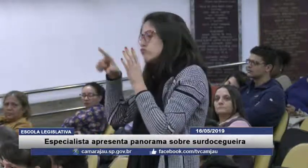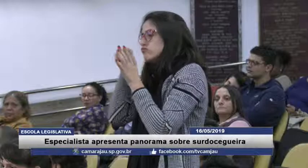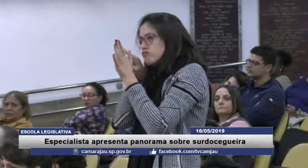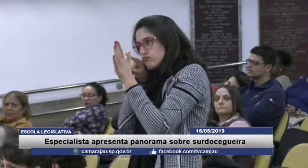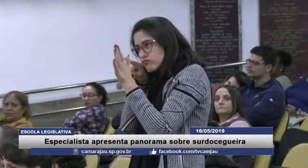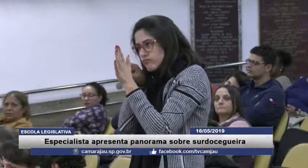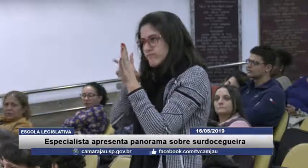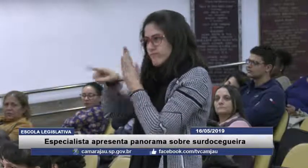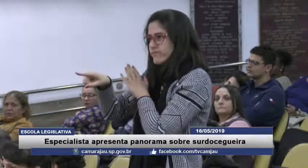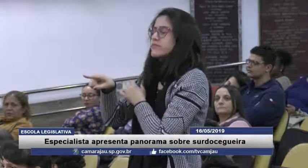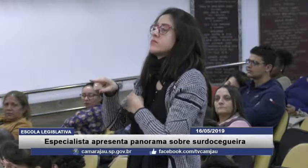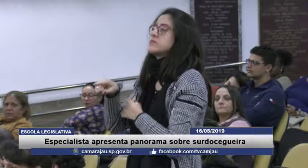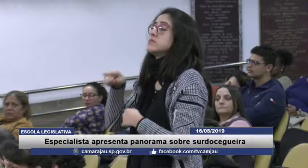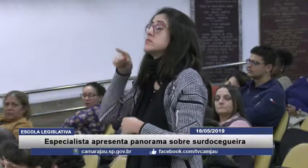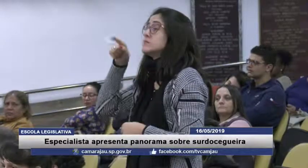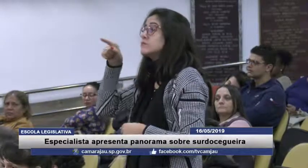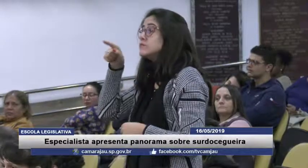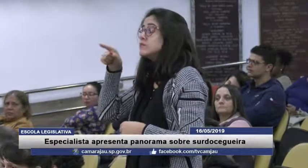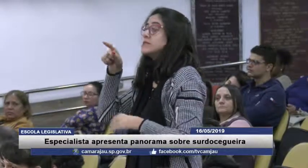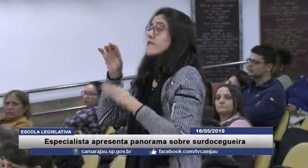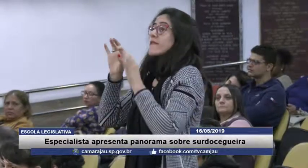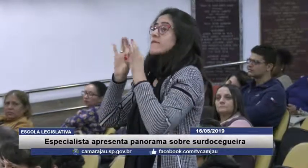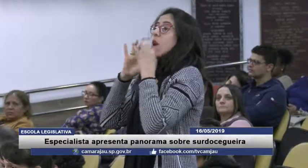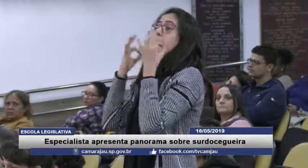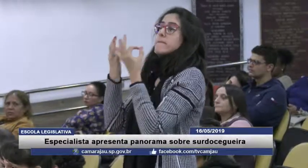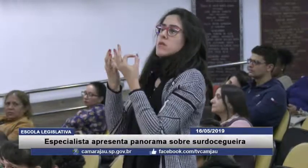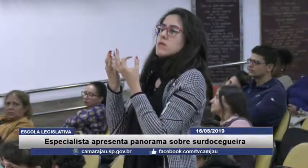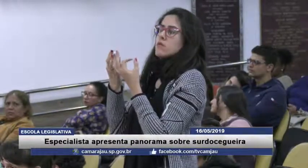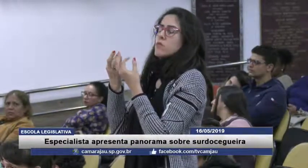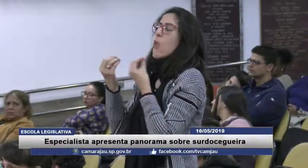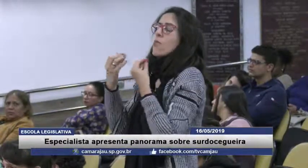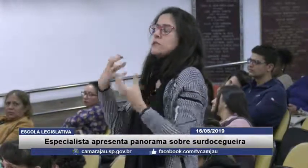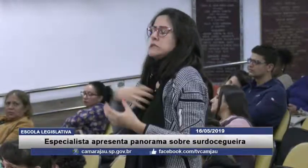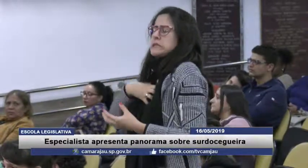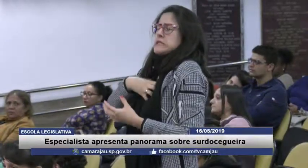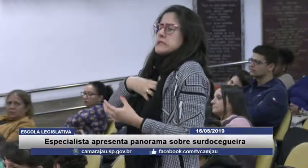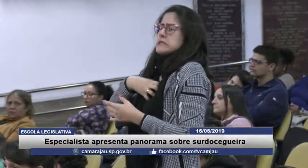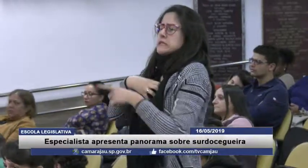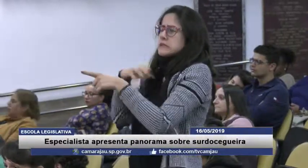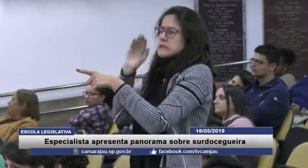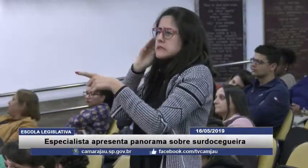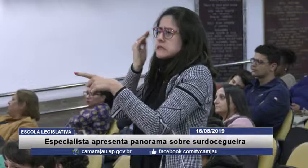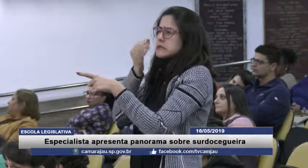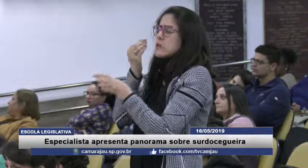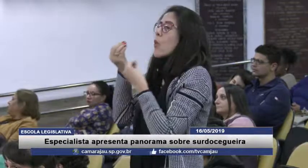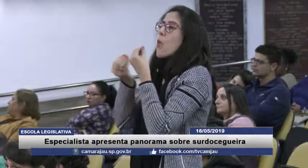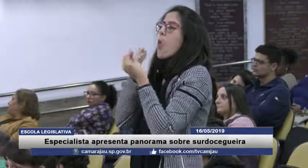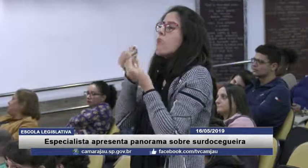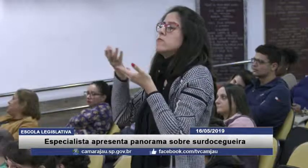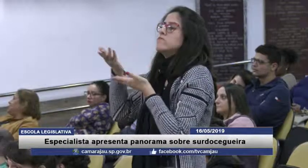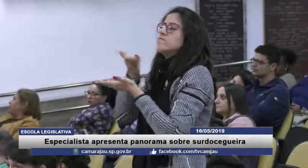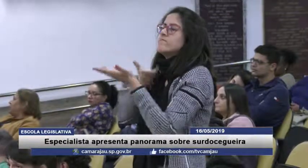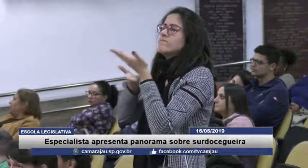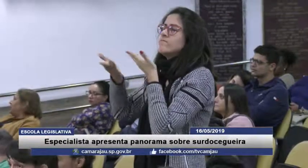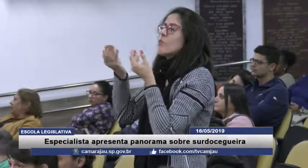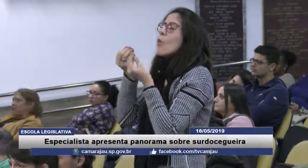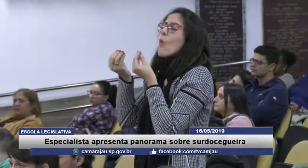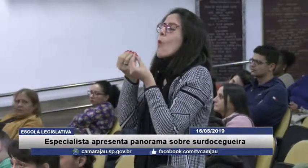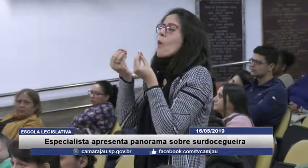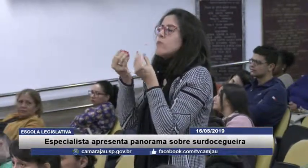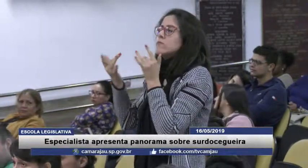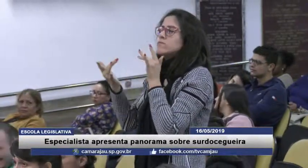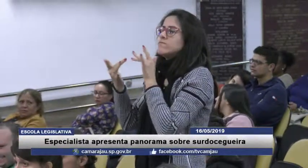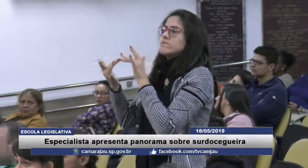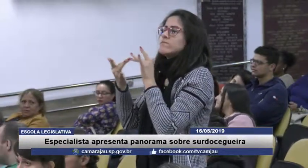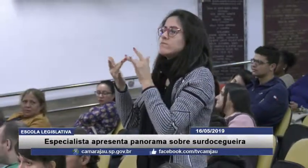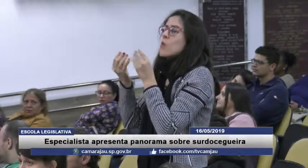Lara, me deixou bastante pensativa. Eu queria fazer uma pergunta para ela. Como é a relação sua com a família? Como